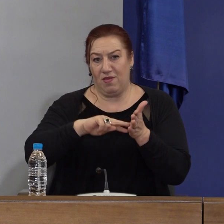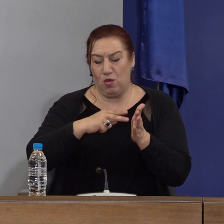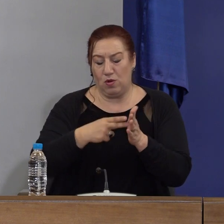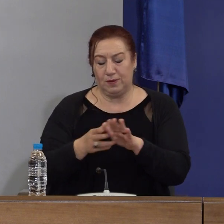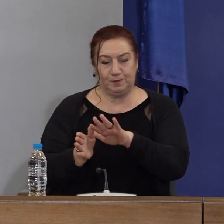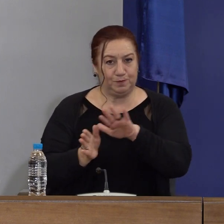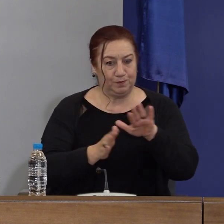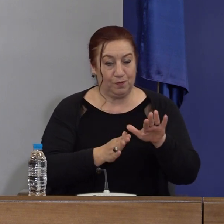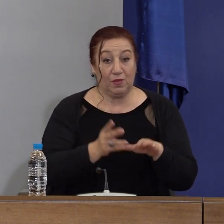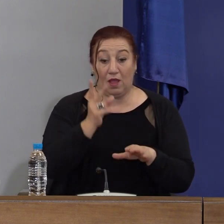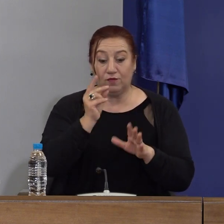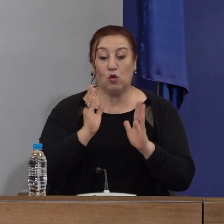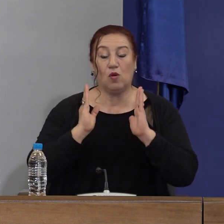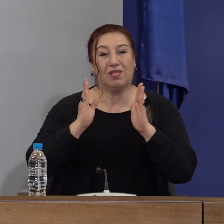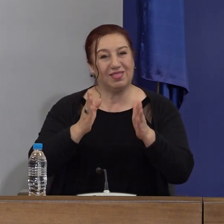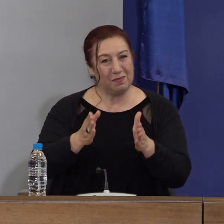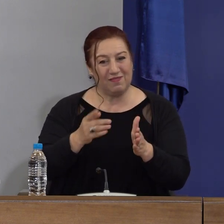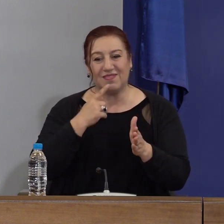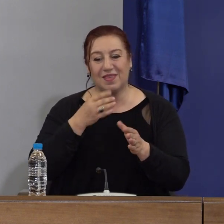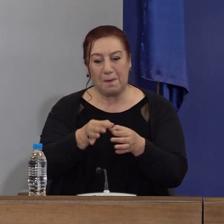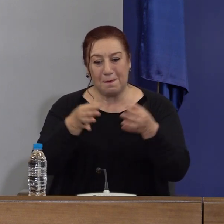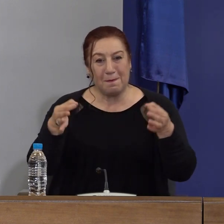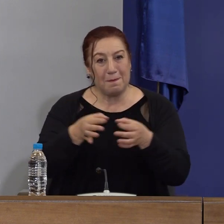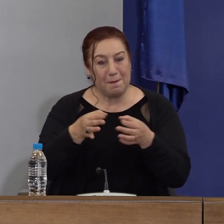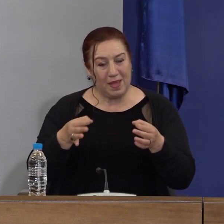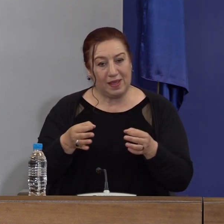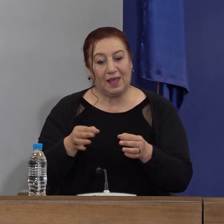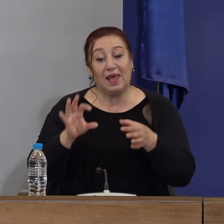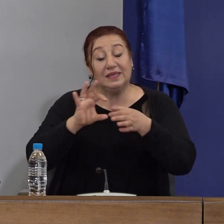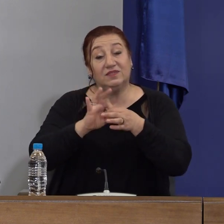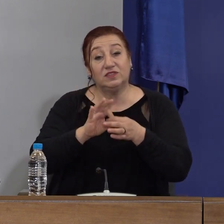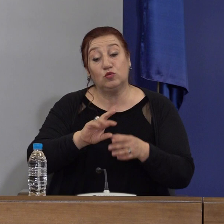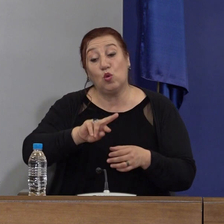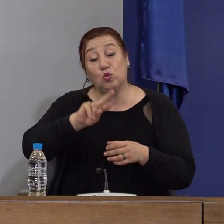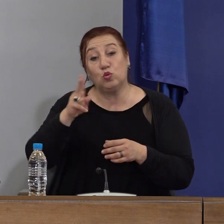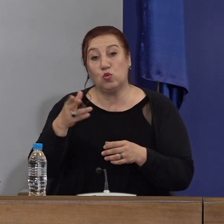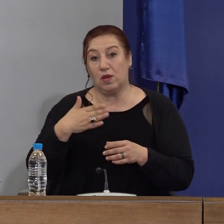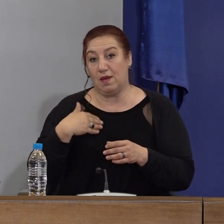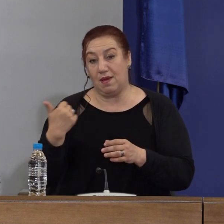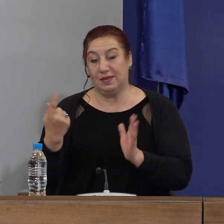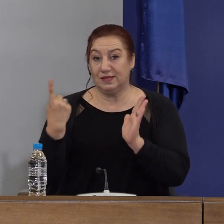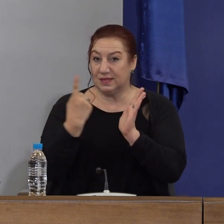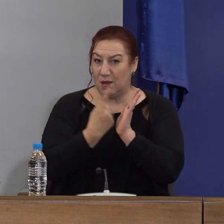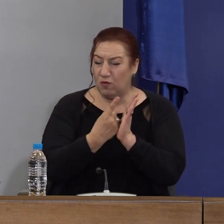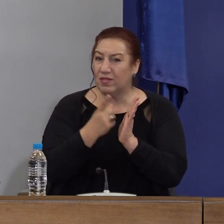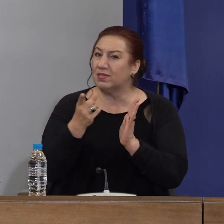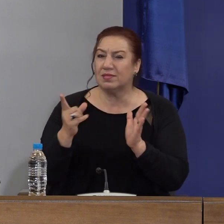Второто направление на мерките е свързано с друга моя заповед и тя е свързана